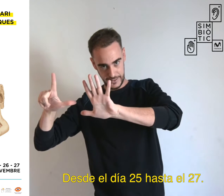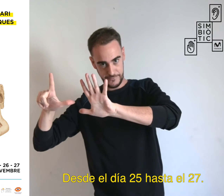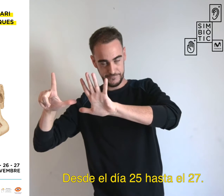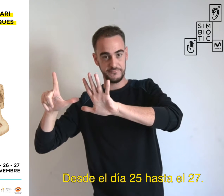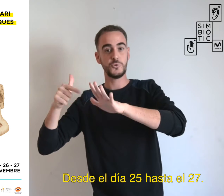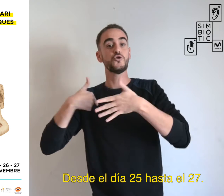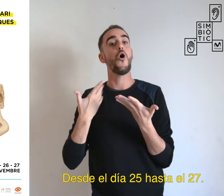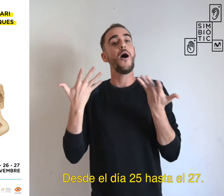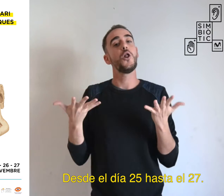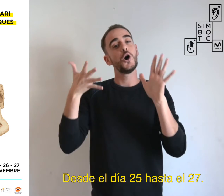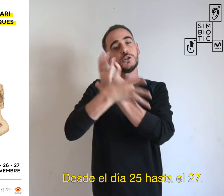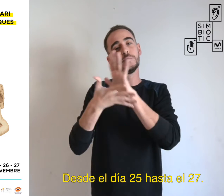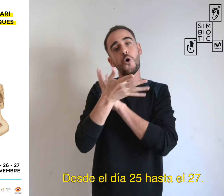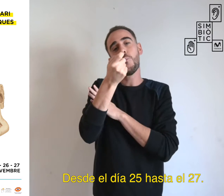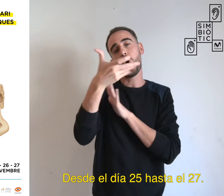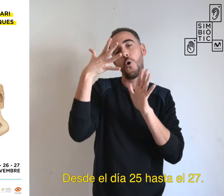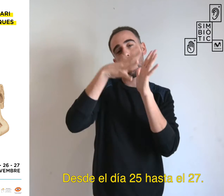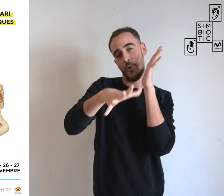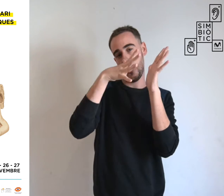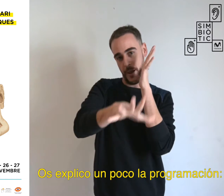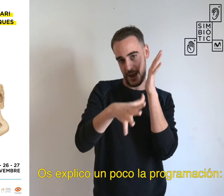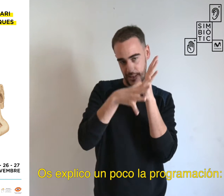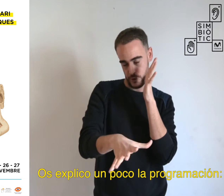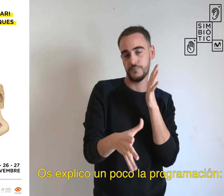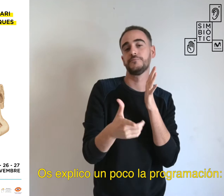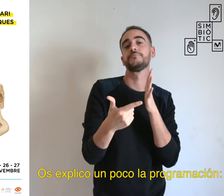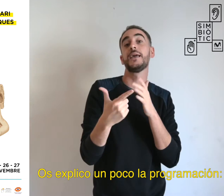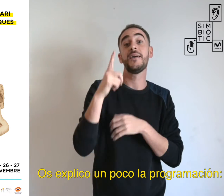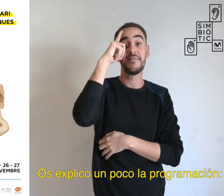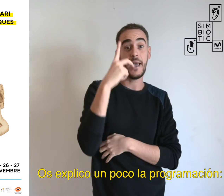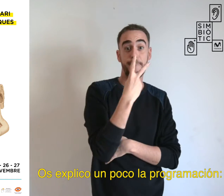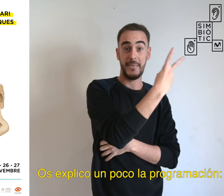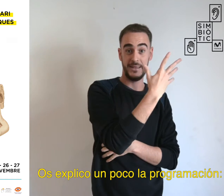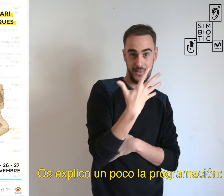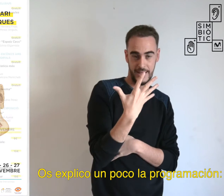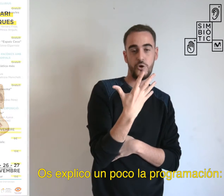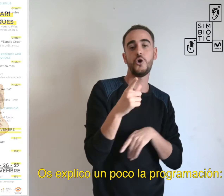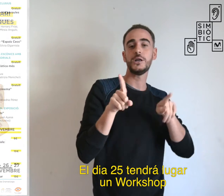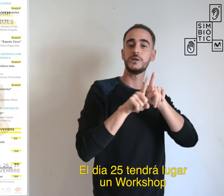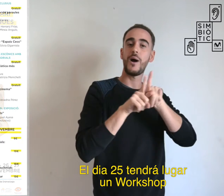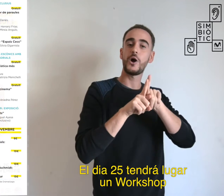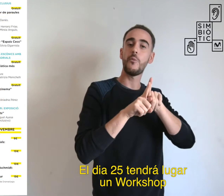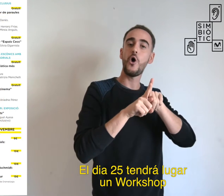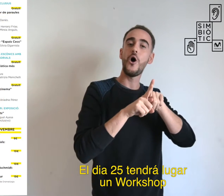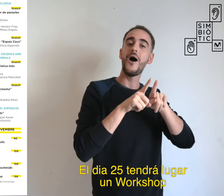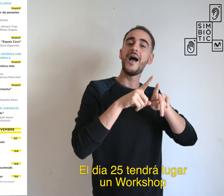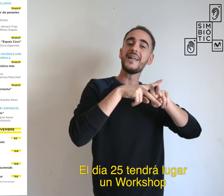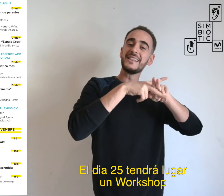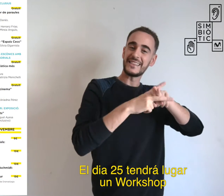25 hasta el 27. Os explico un poco de la programación. El día 25 tendrá